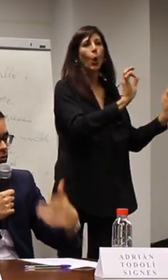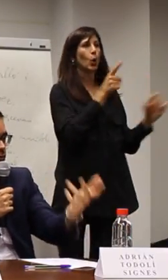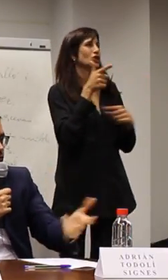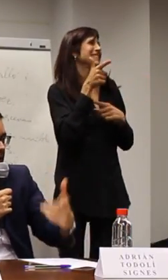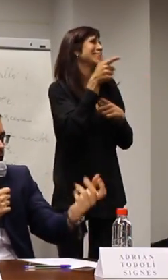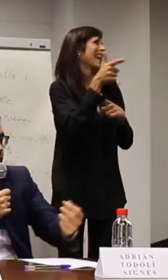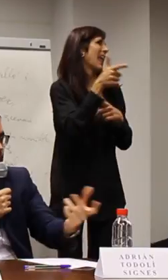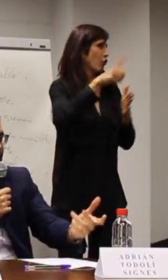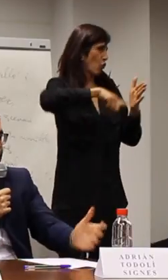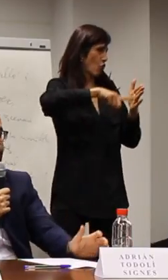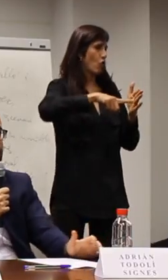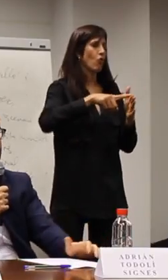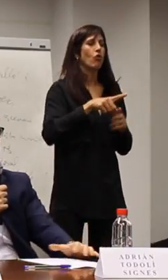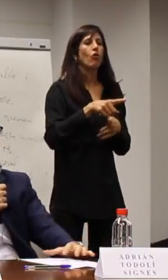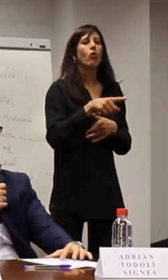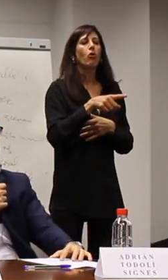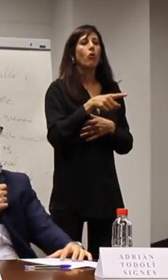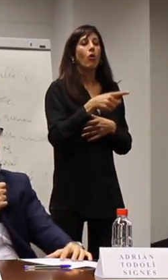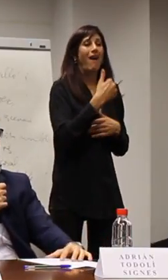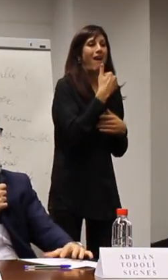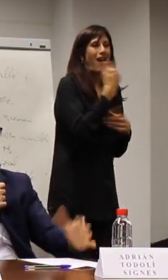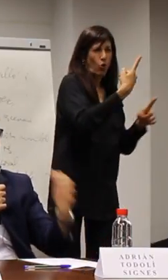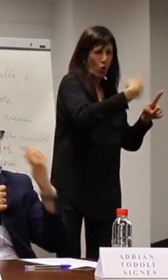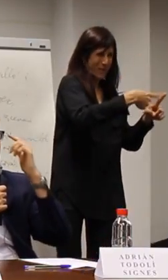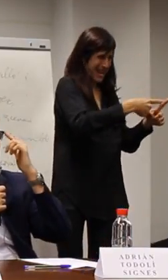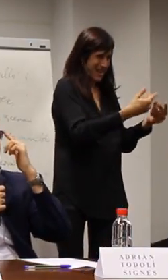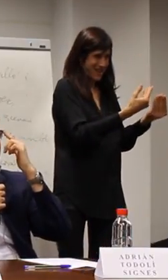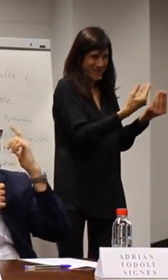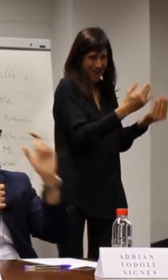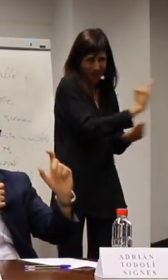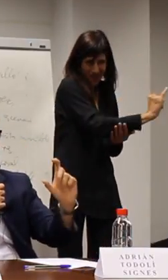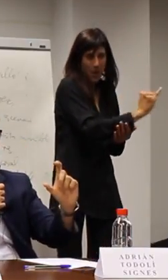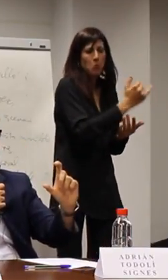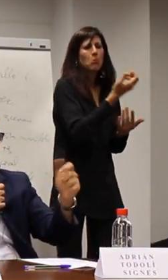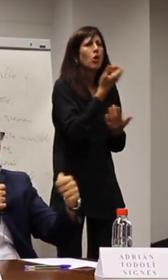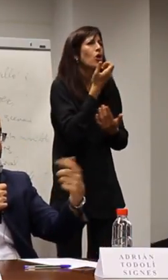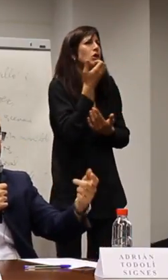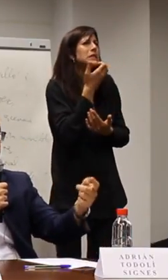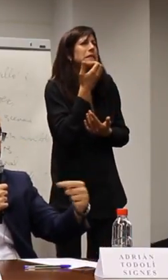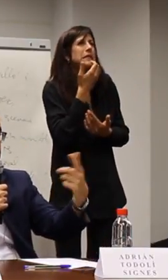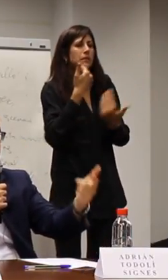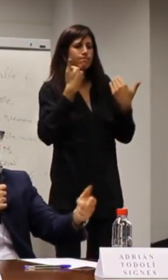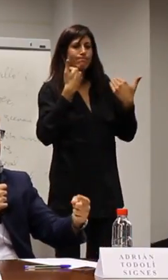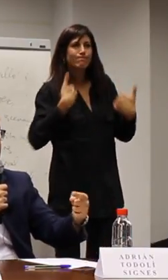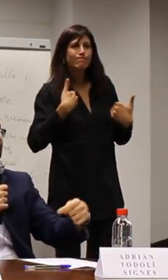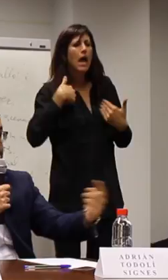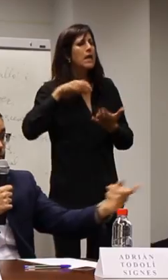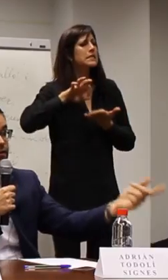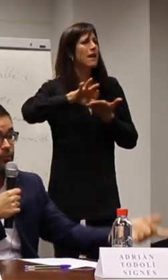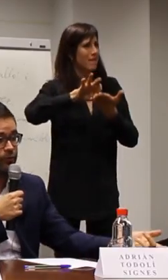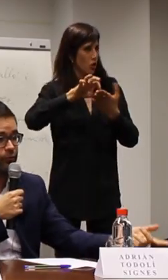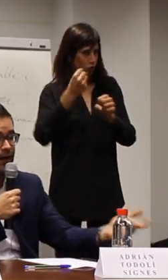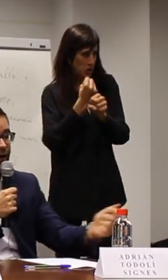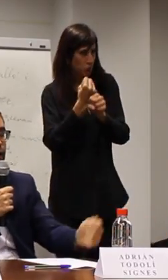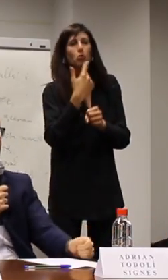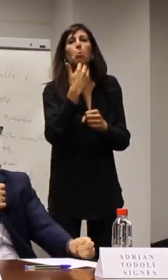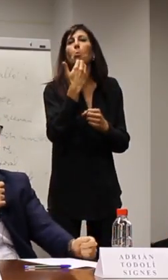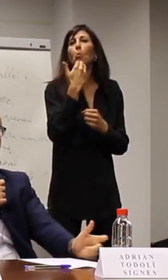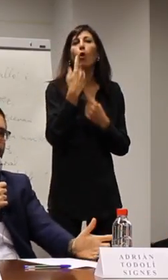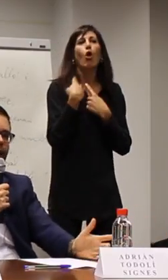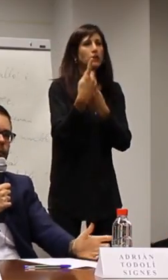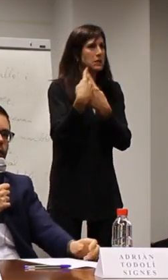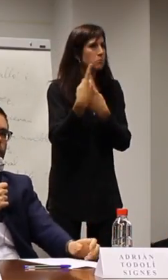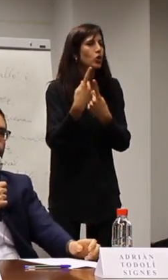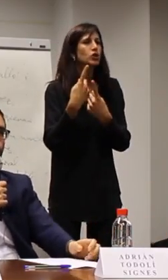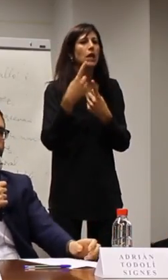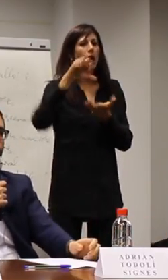taladros, ¿no? Está claro, hay un bien. Pero cuando es una persona, por ejemplo, que hace un servicio de transporte por ciudad, o